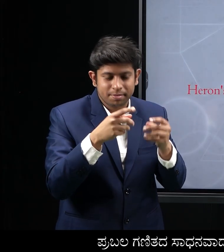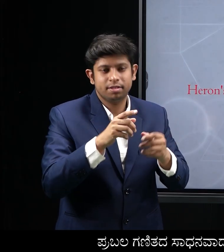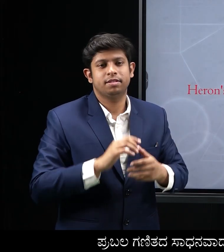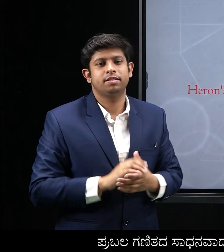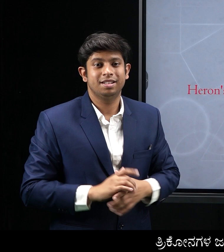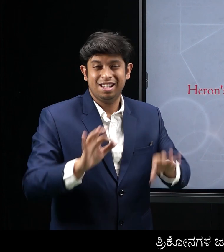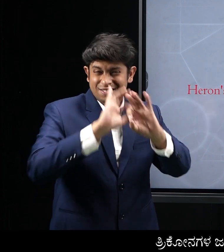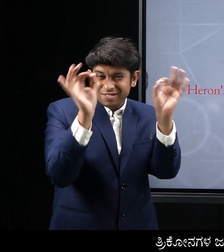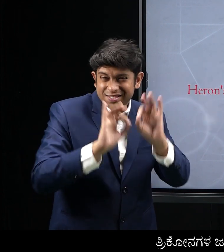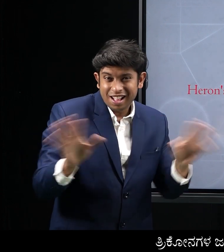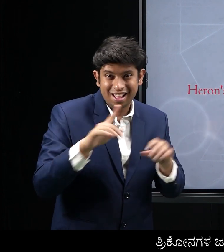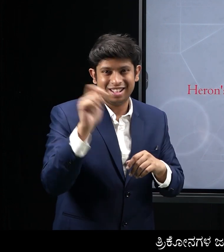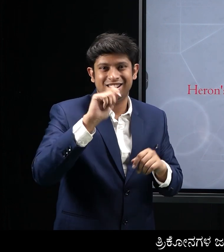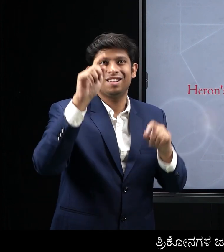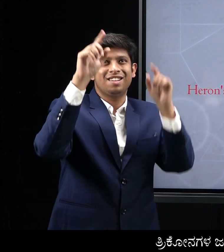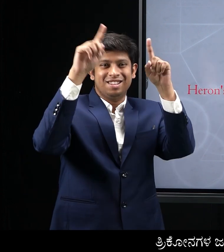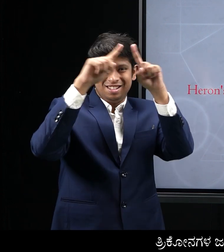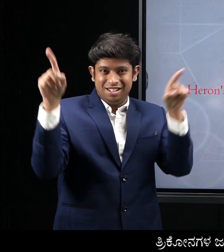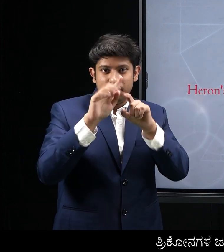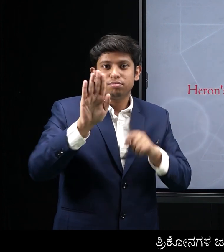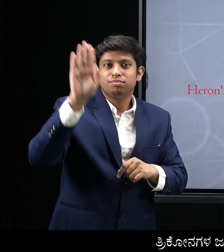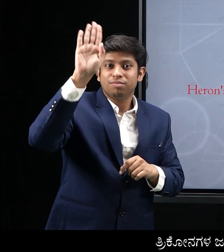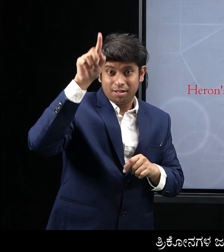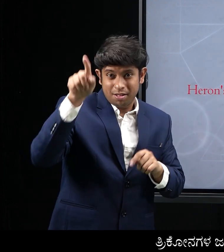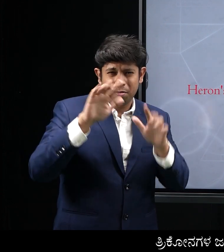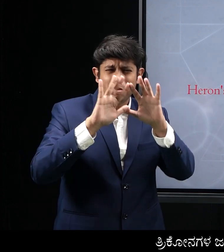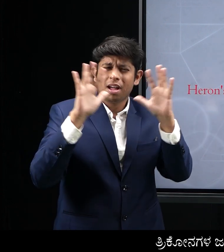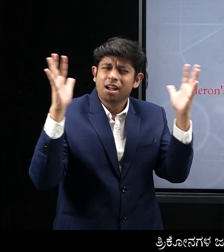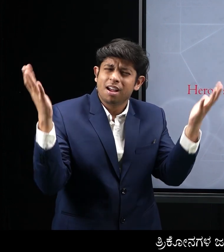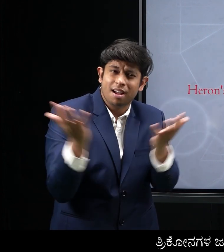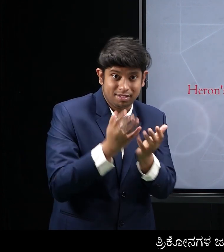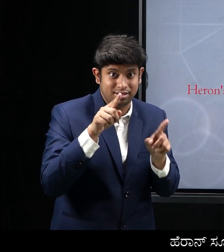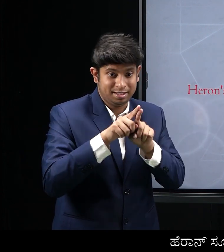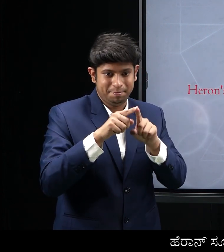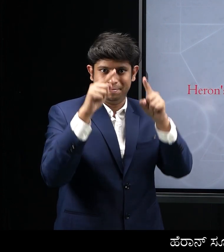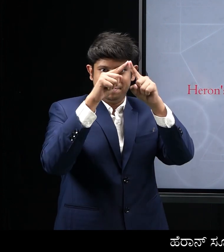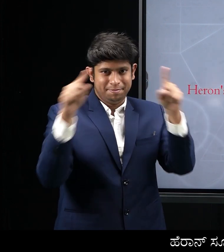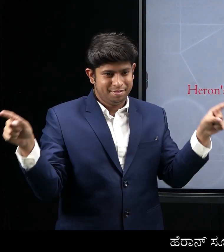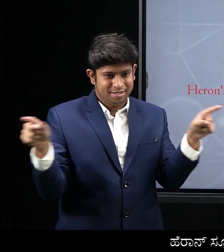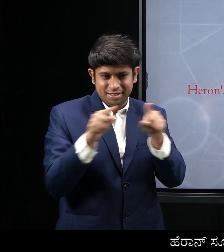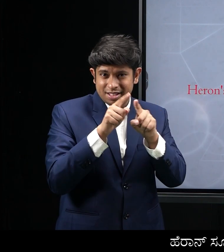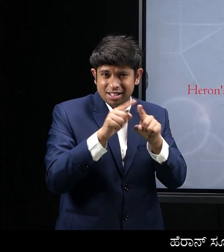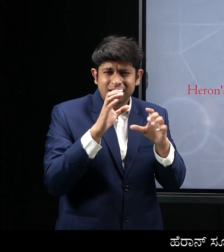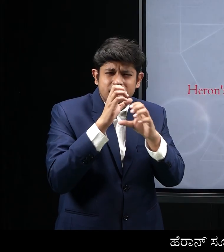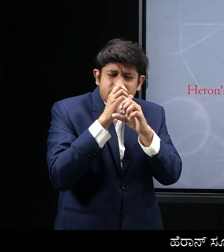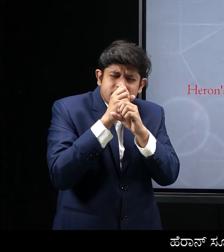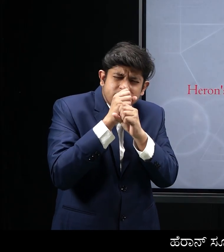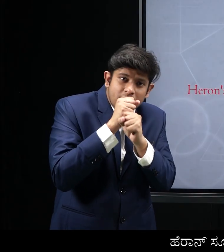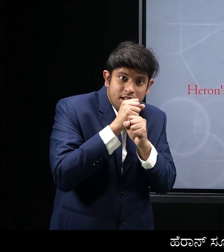ಧುಮುಕುತ್ತೇವೆ. ತ್ರಿಕೋನಗಳ ಜಗತ್ತಿನಲ್ಲಿ ಮೇಲೇರಲು ಸಿದ್ಧರಾಗಿ ಮತ್ತು ಹೆರಾನ್ ಸೂತ್ರದ ರಹಸ್ಯಗಳನ್ನು